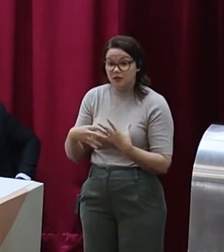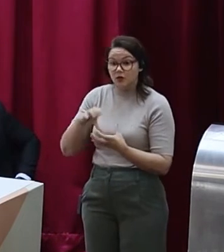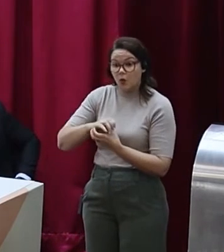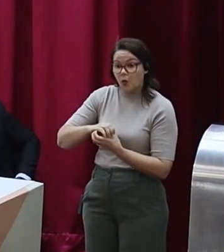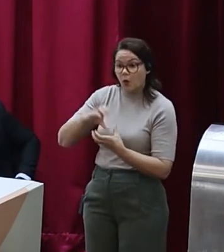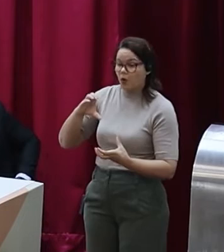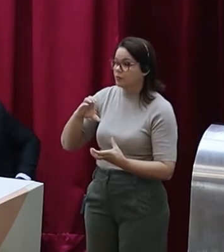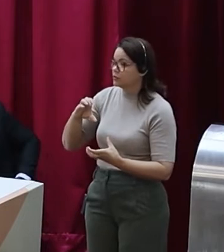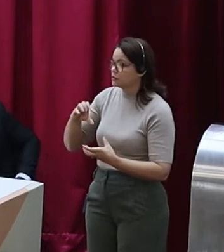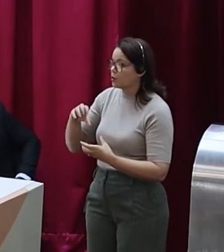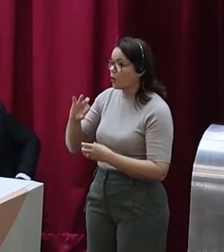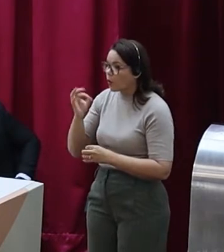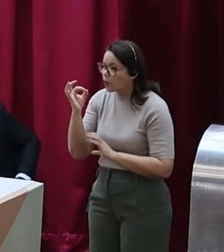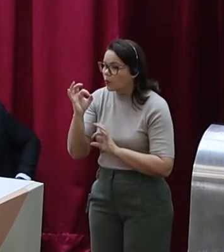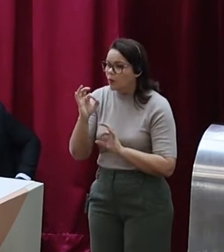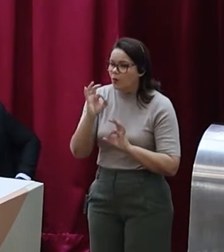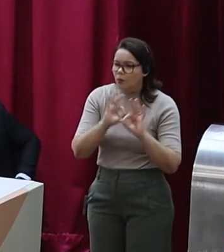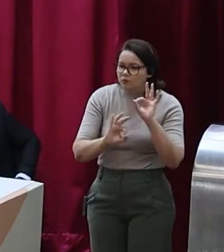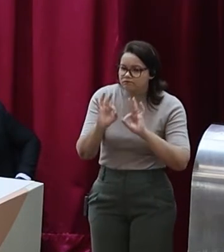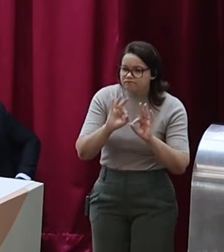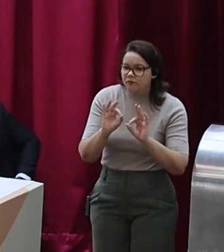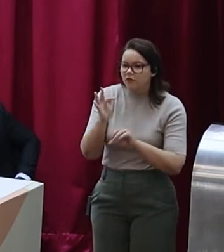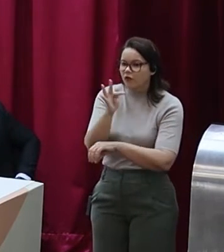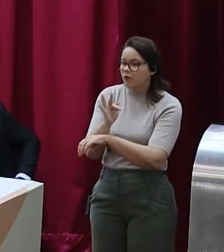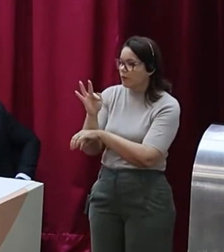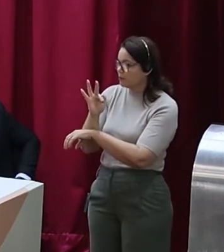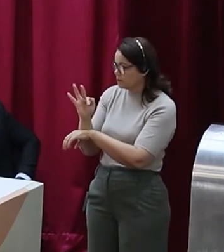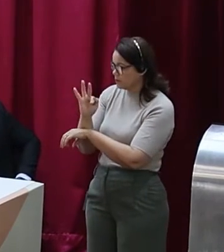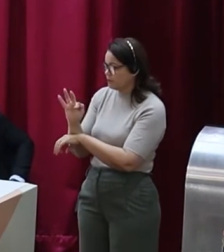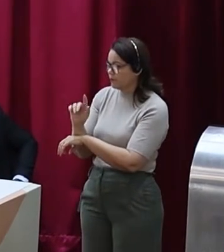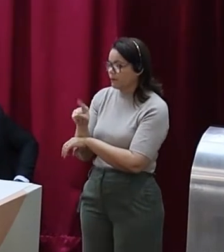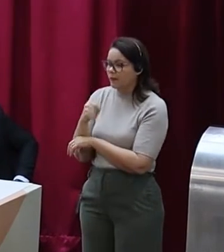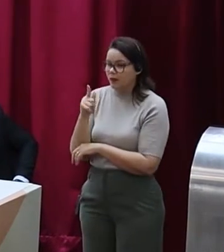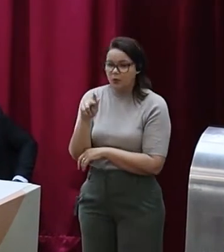formal, así como le llama CUM, no es CUM. Bueno,